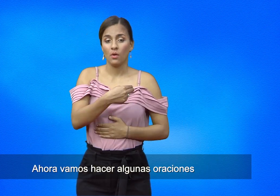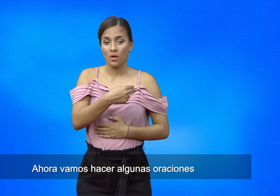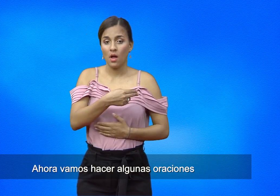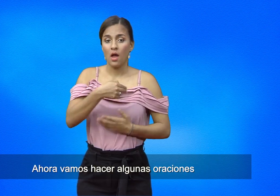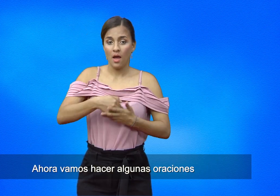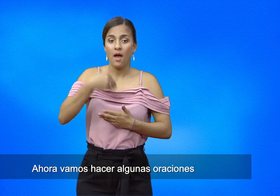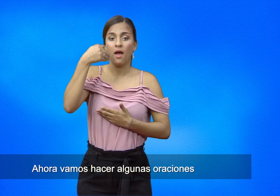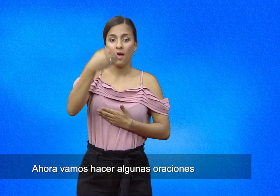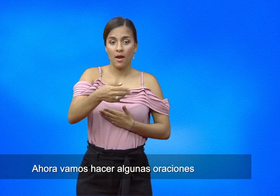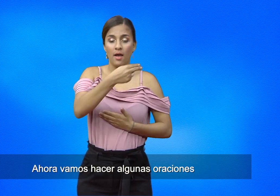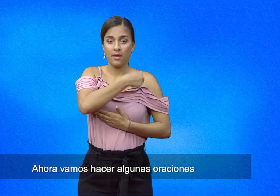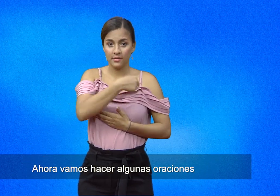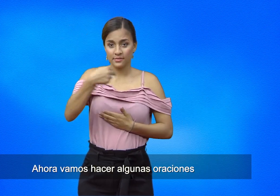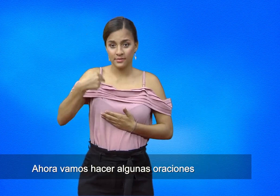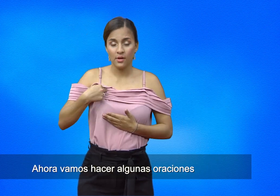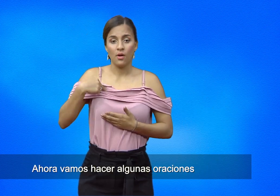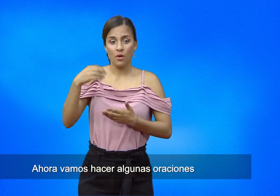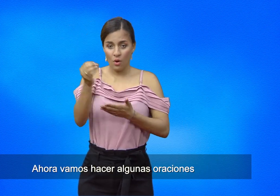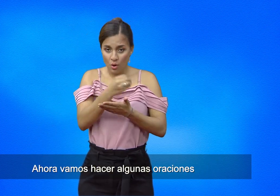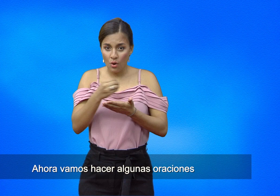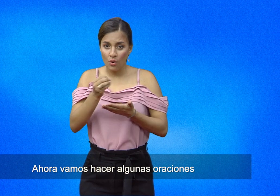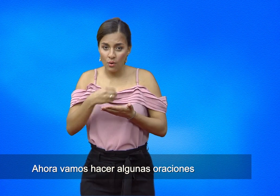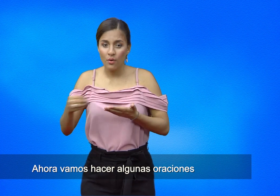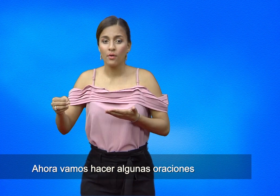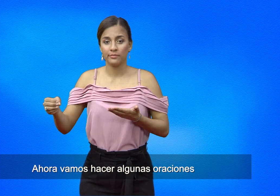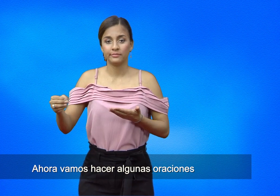ahora vamos a hacer algunas oraciones